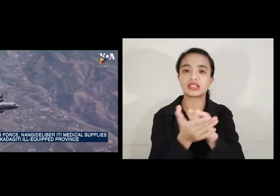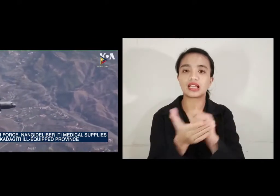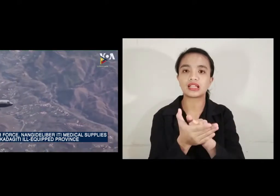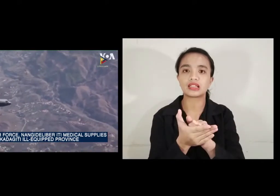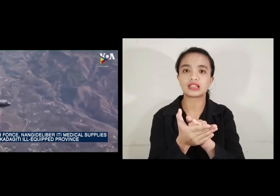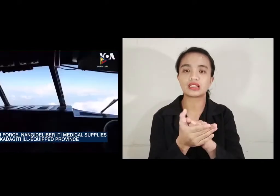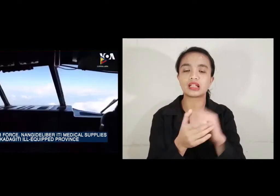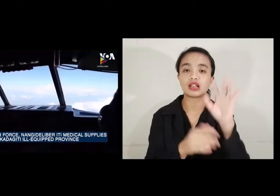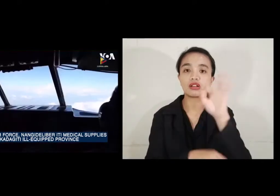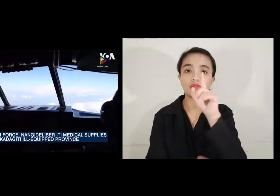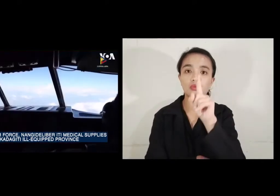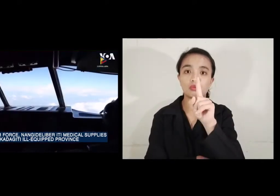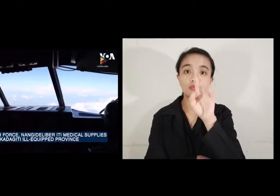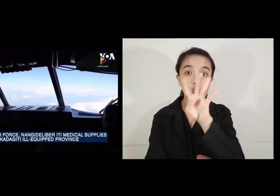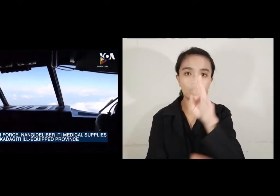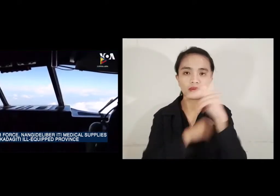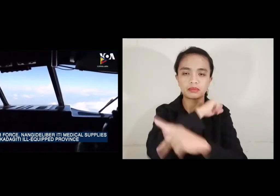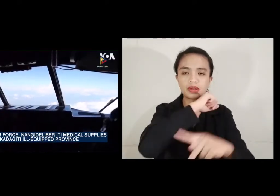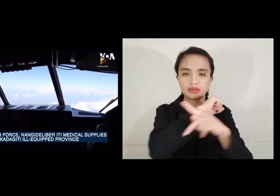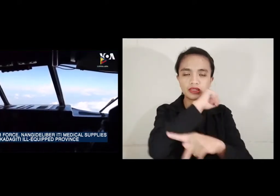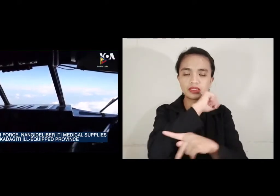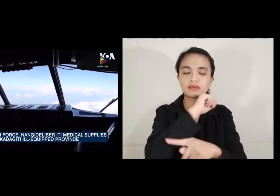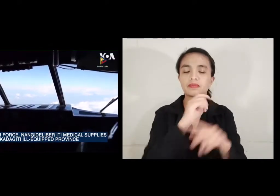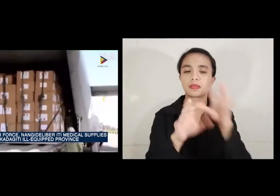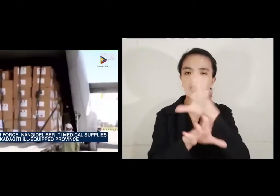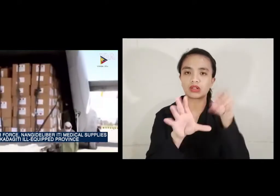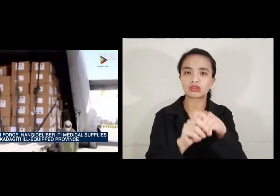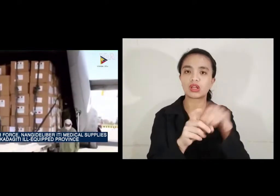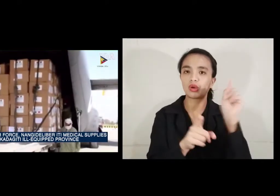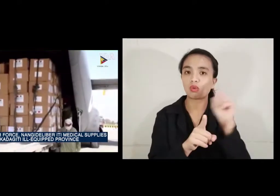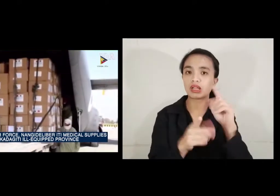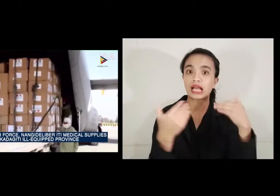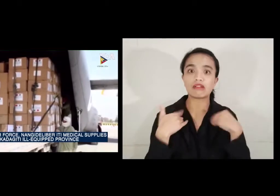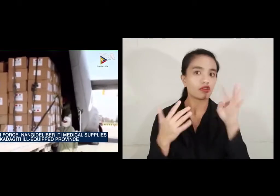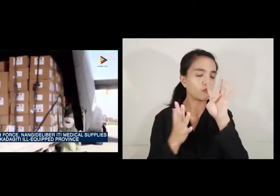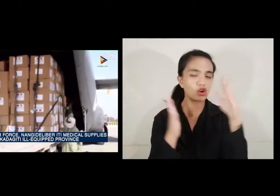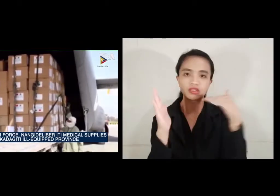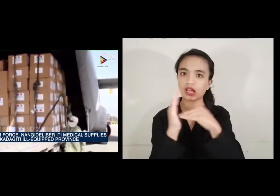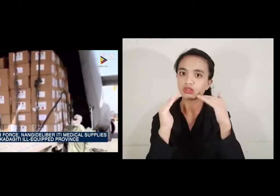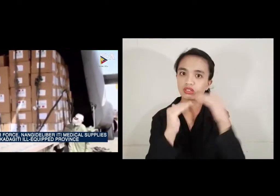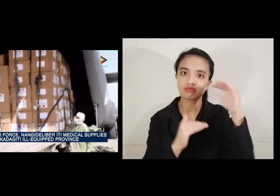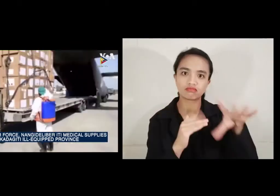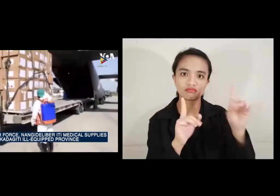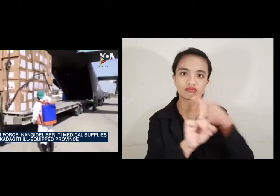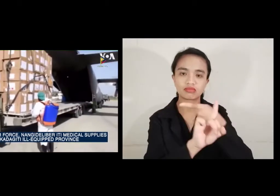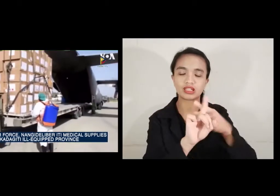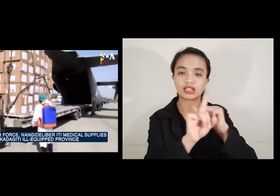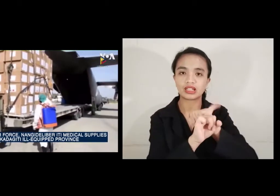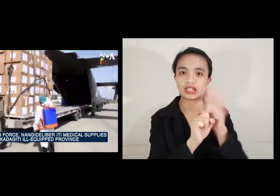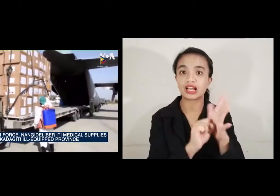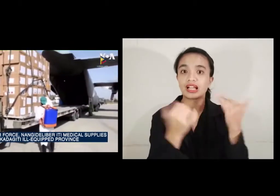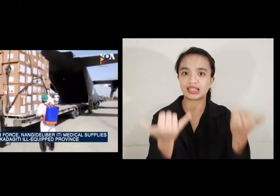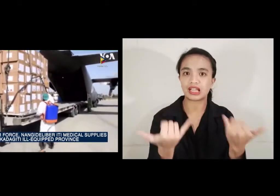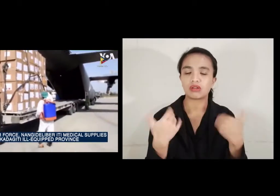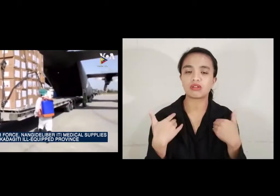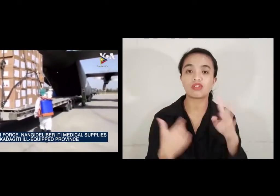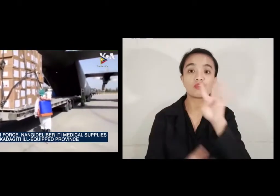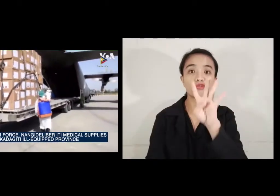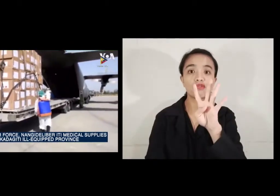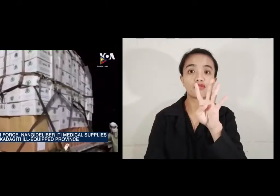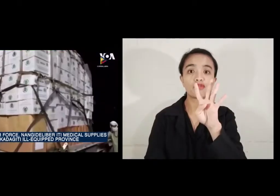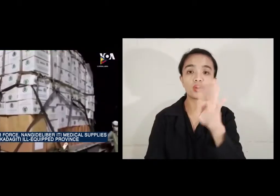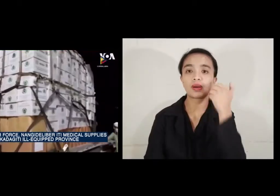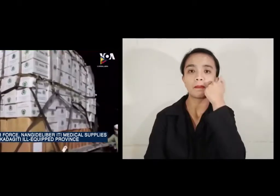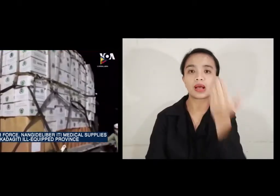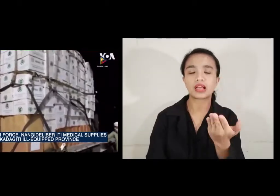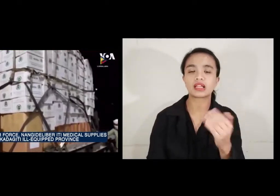kadagiti 4 a probinsya ti Pakistan. Agrup 4,000 ti kaso sa Jai Pakistan, dimanon iti 54 ti pimusay,